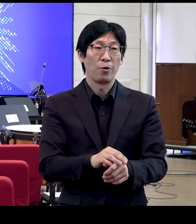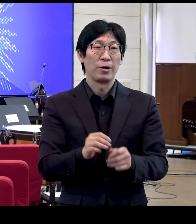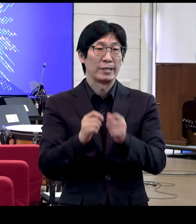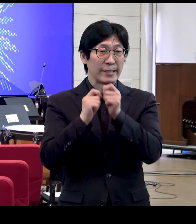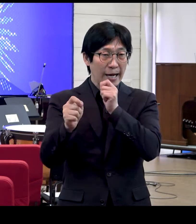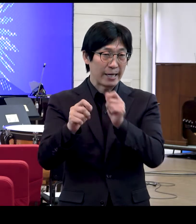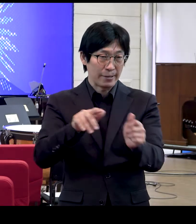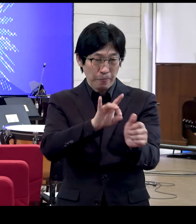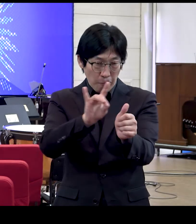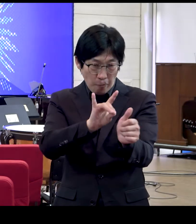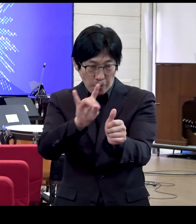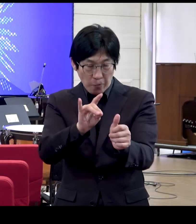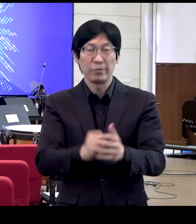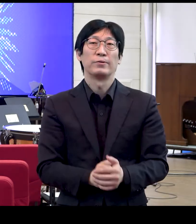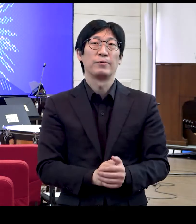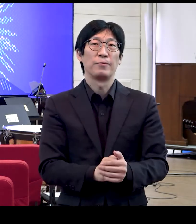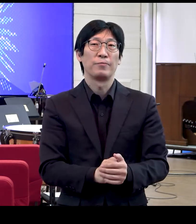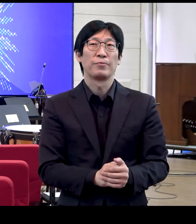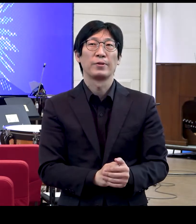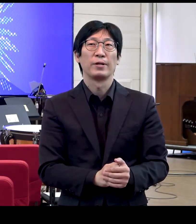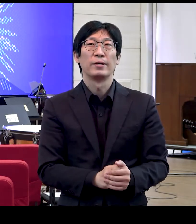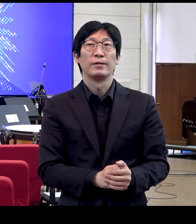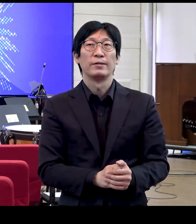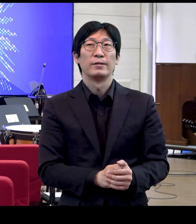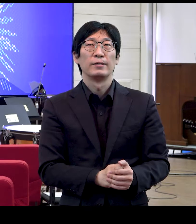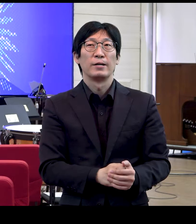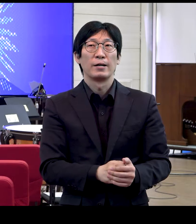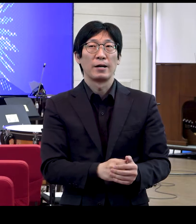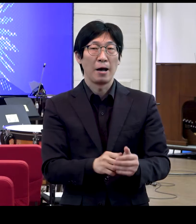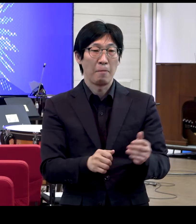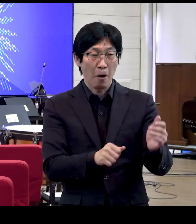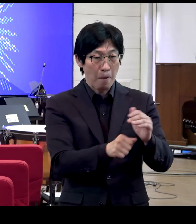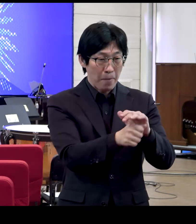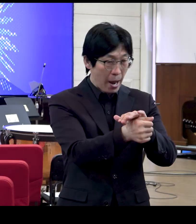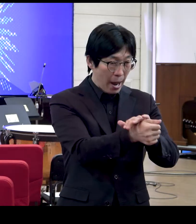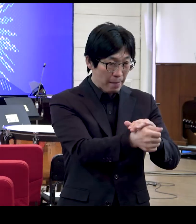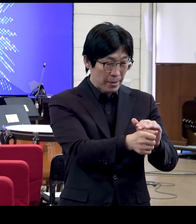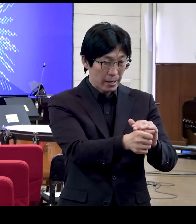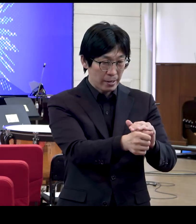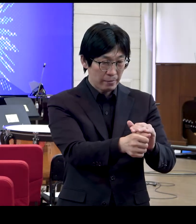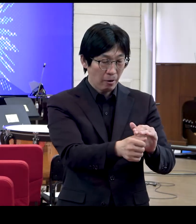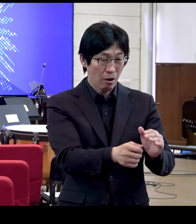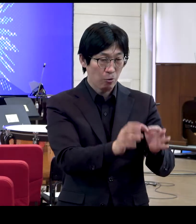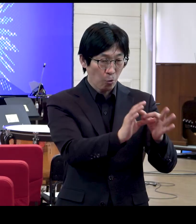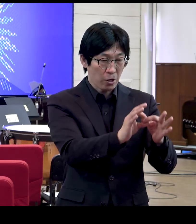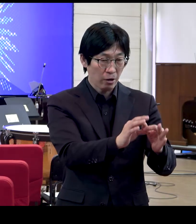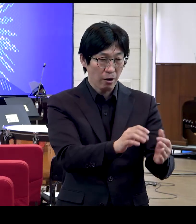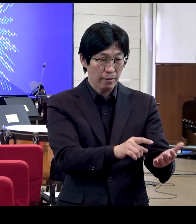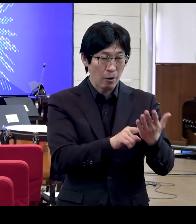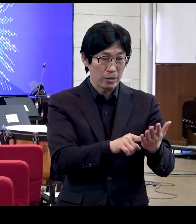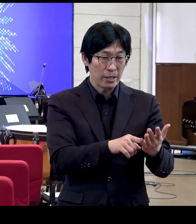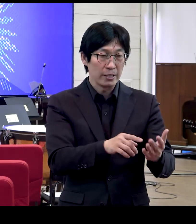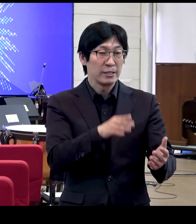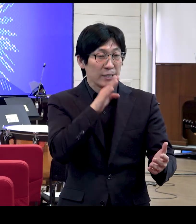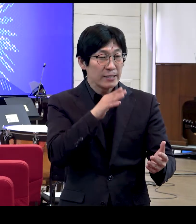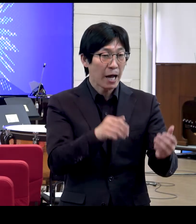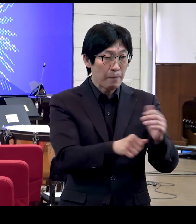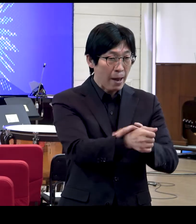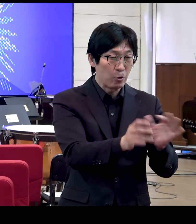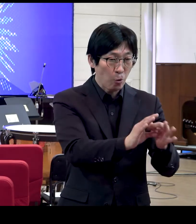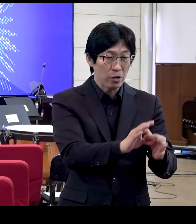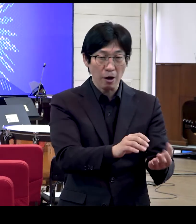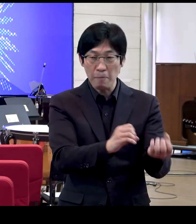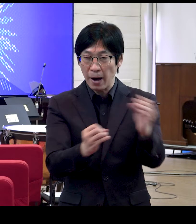에덴 동산을 공격한 그 사탄은요, 뭐 뱀이라고 나왔는데 그게 진짜 뱀인지 상징적인